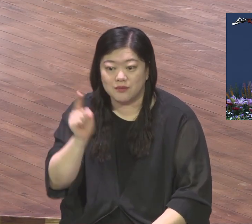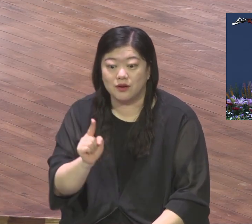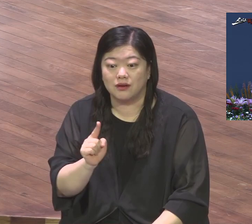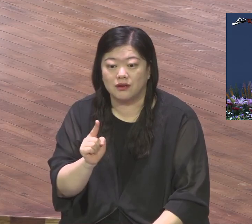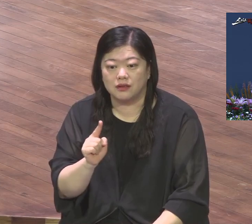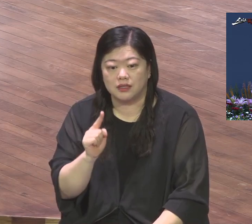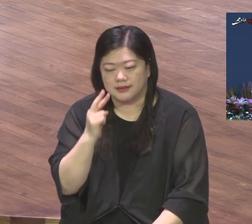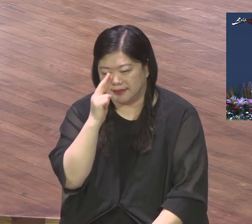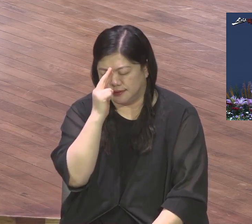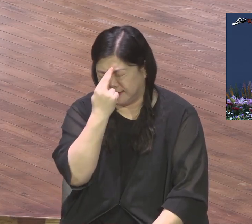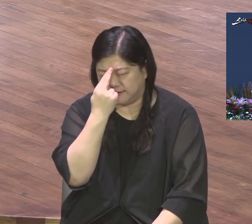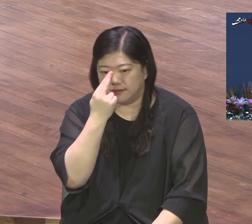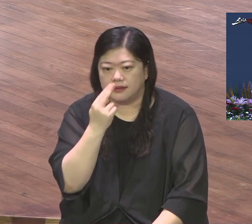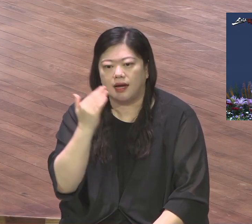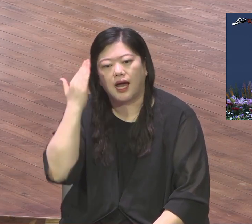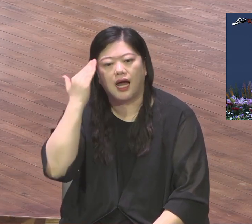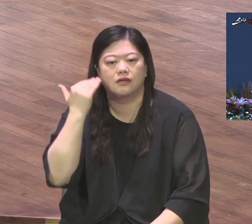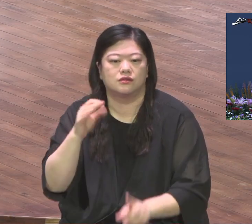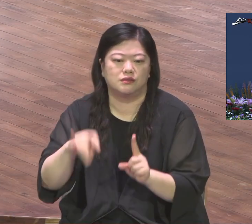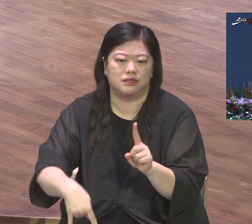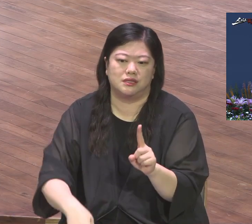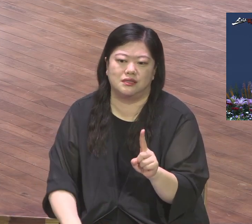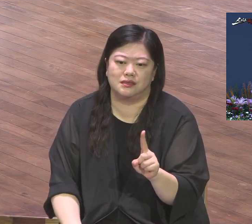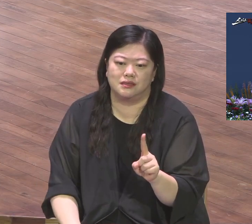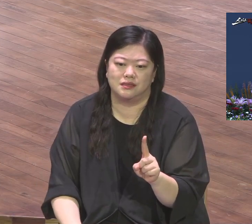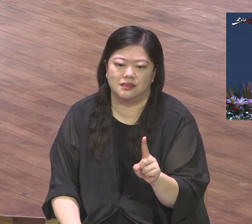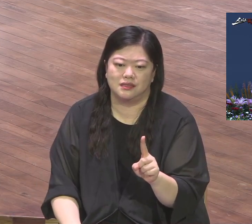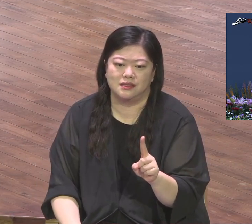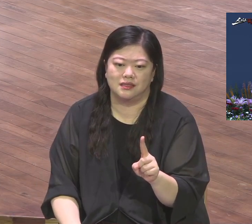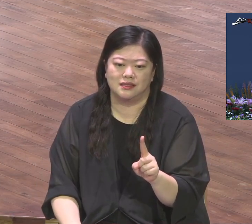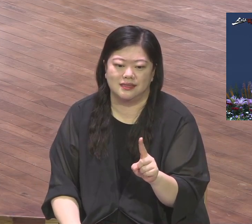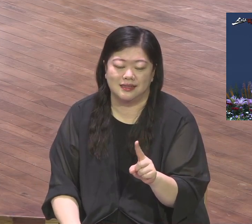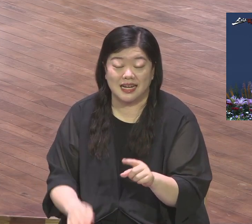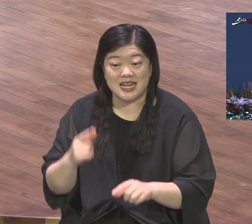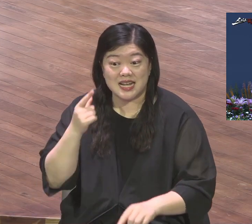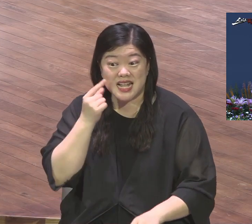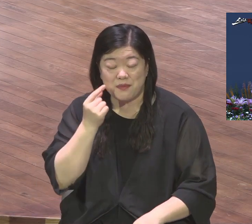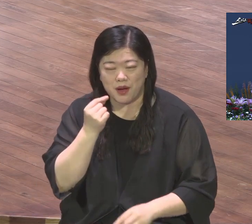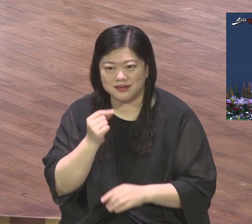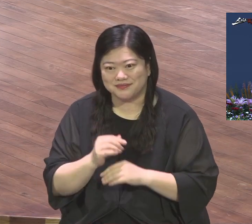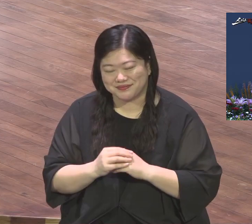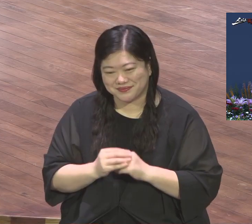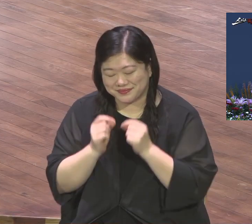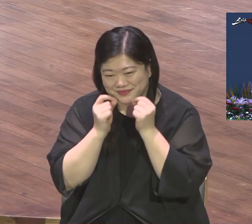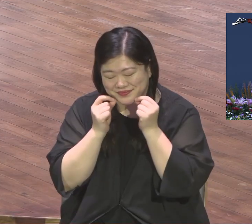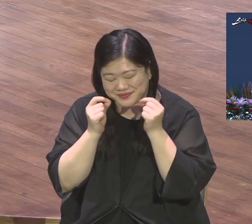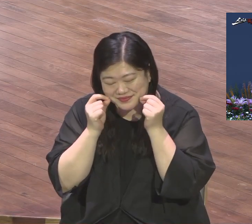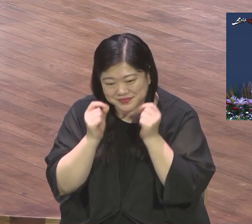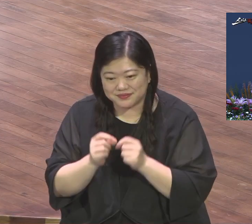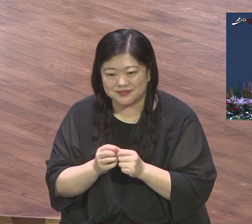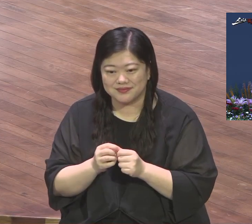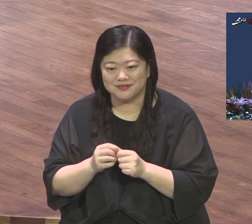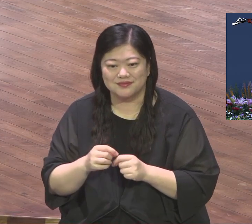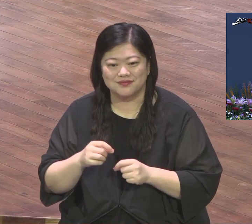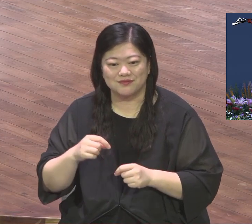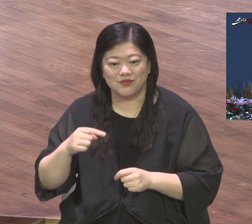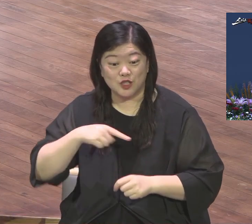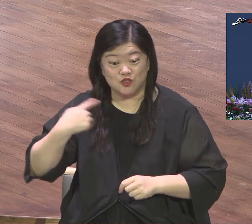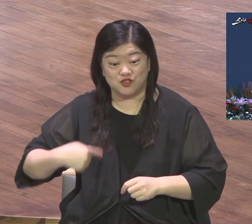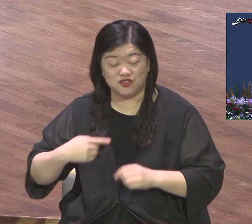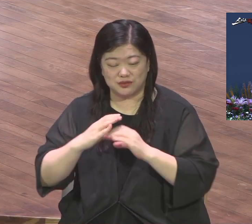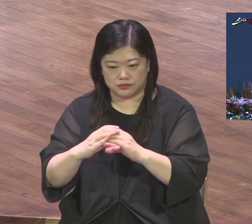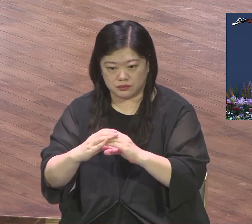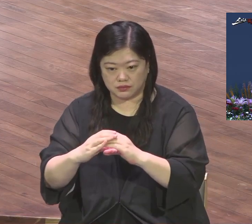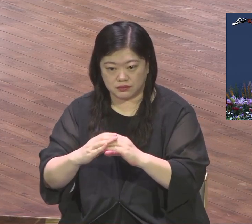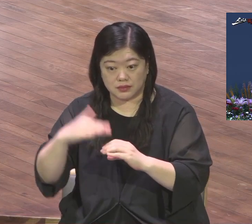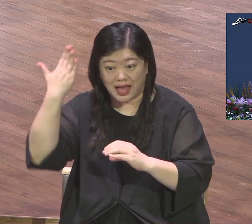깨태라고. 그러니까 늘 심각해. 내면에 너무 상처가 많아요. 그래서 치유받을 대상 1호가